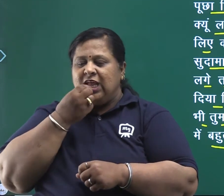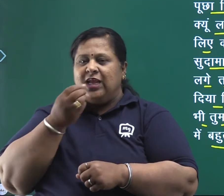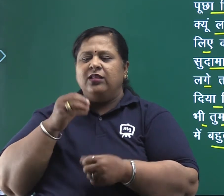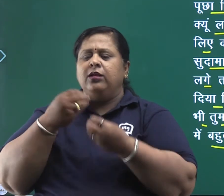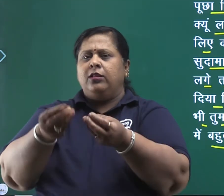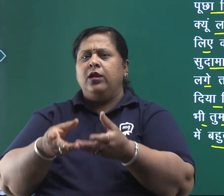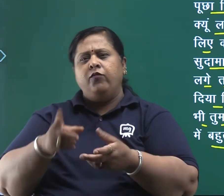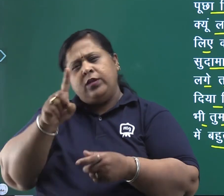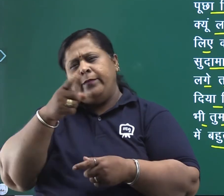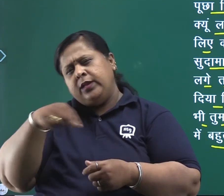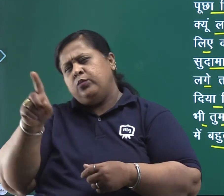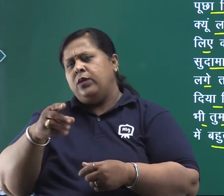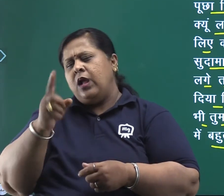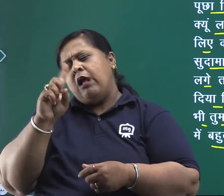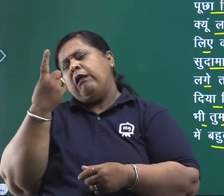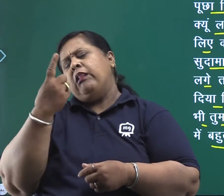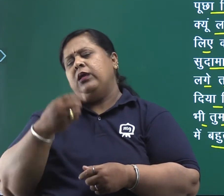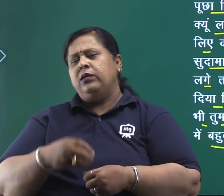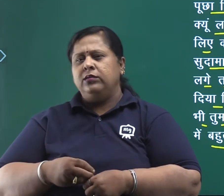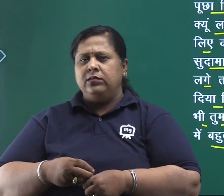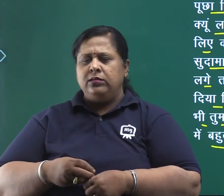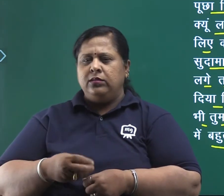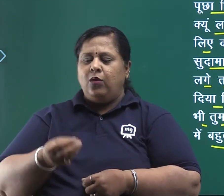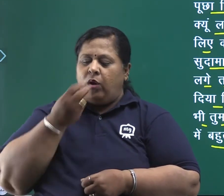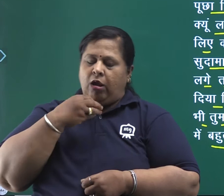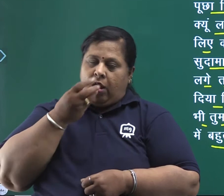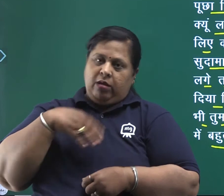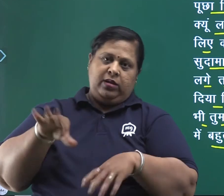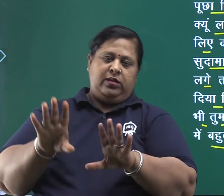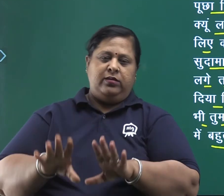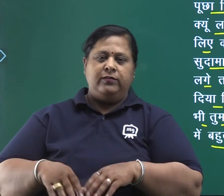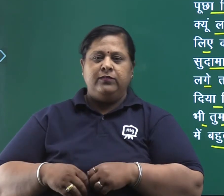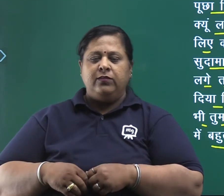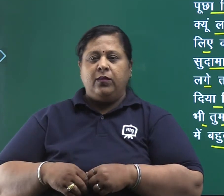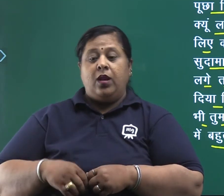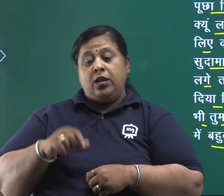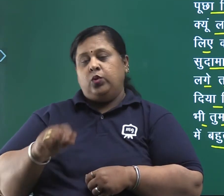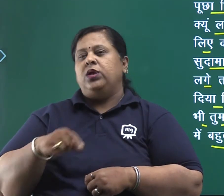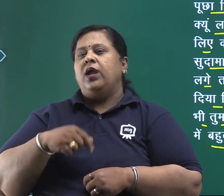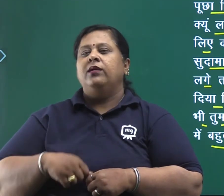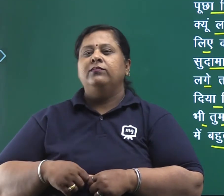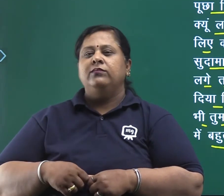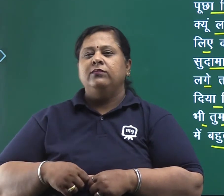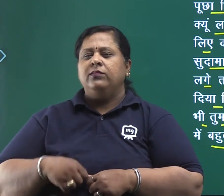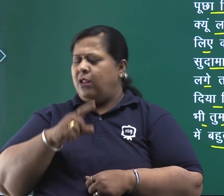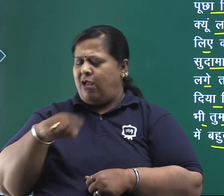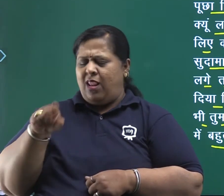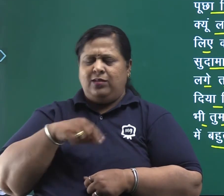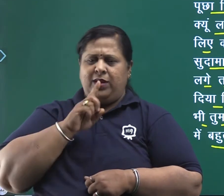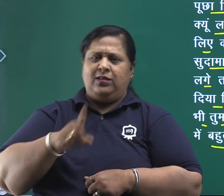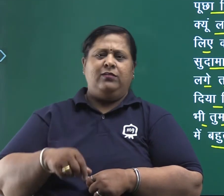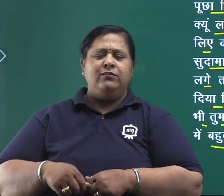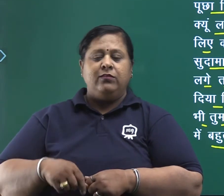तुम अकेले ही उन्हें खा गए थे। तो यह गलत बात